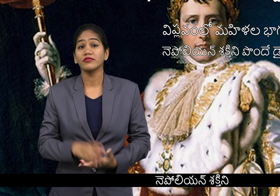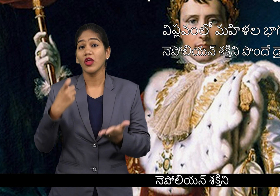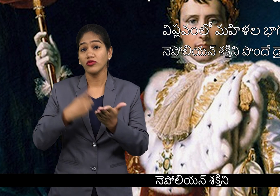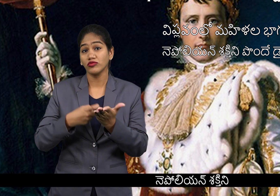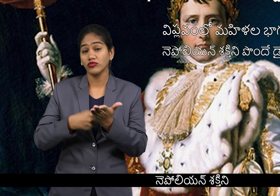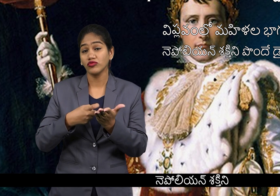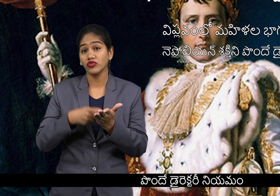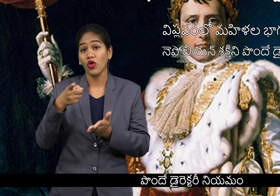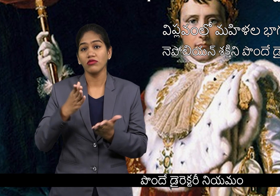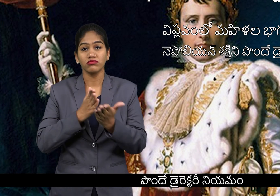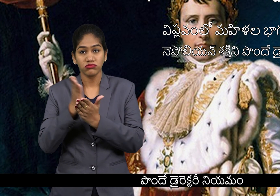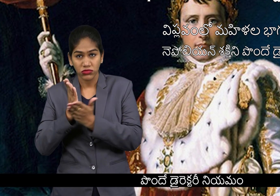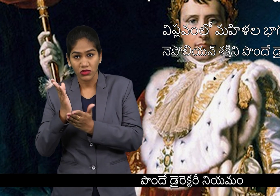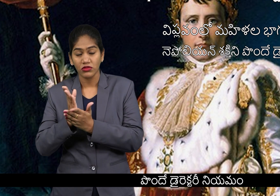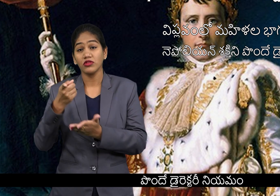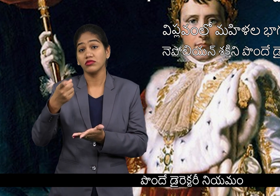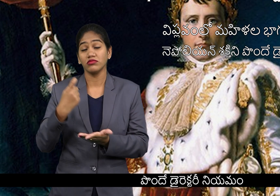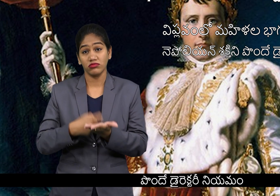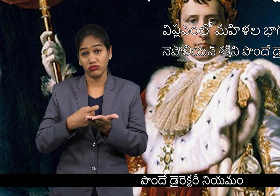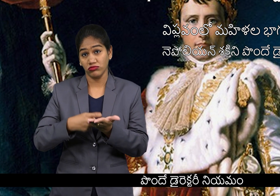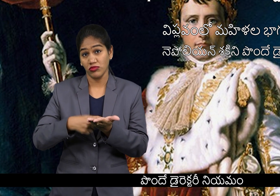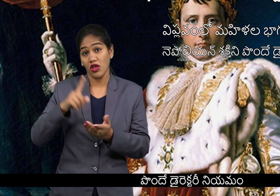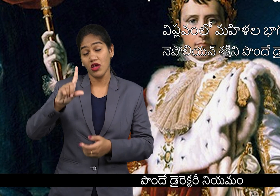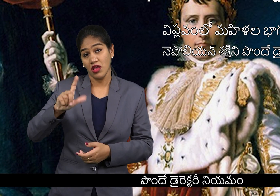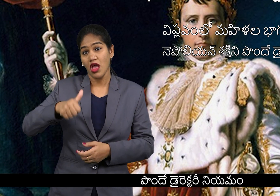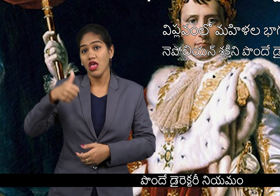నెపోలియన్ శక్తిని పొందే డైరెక్టరీ నియమం,